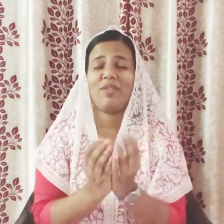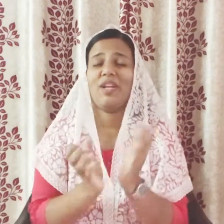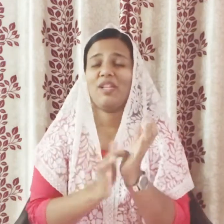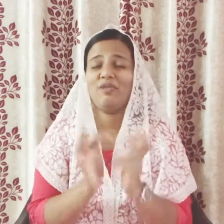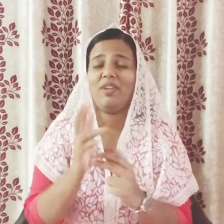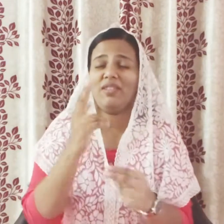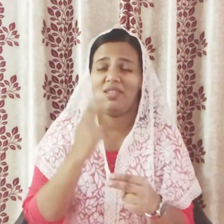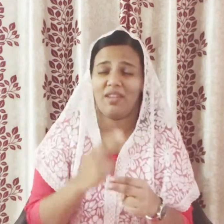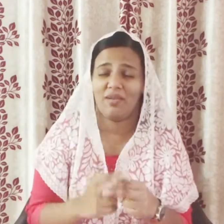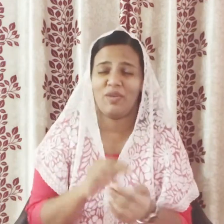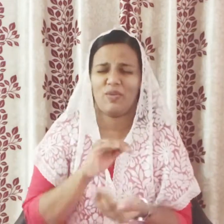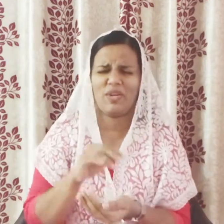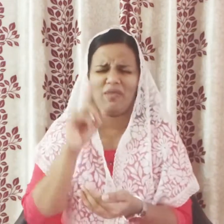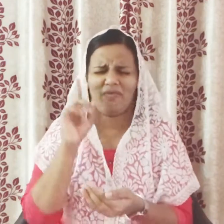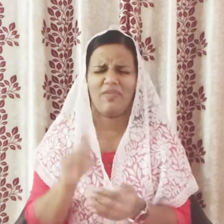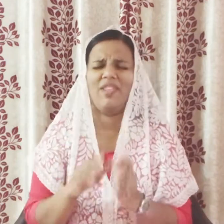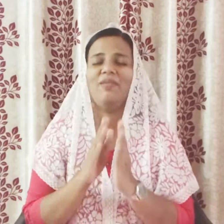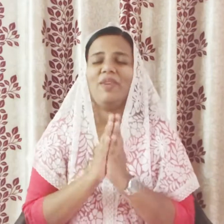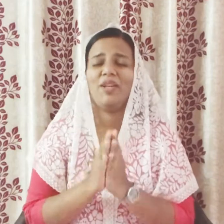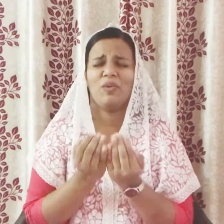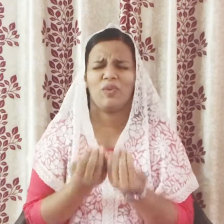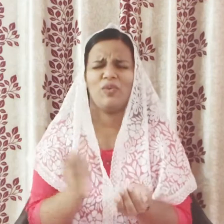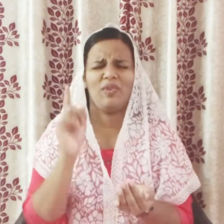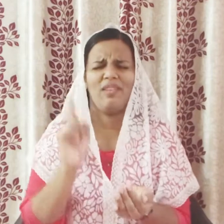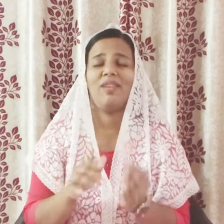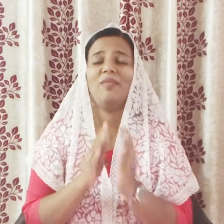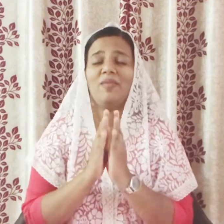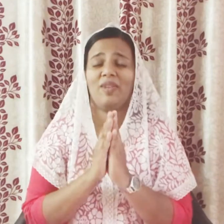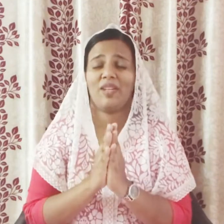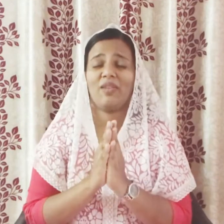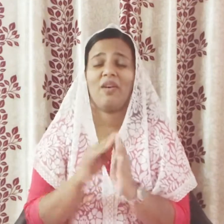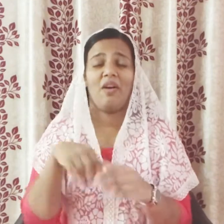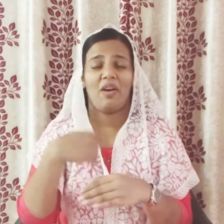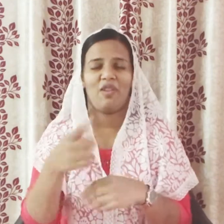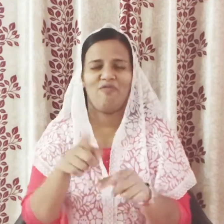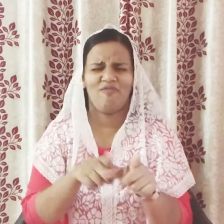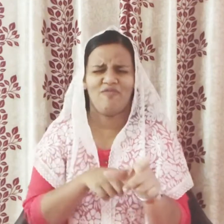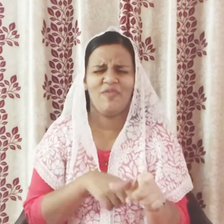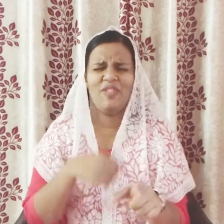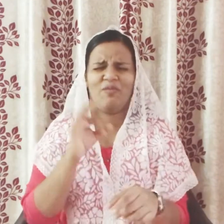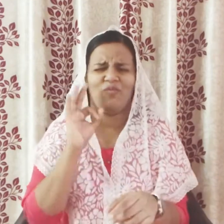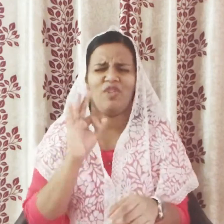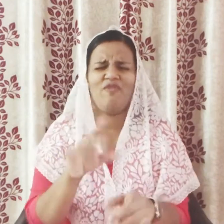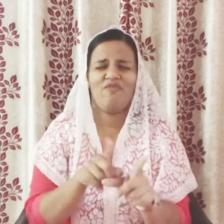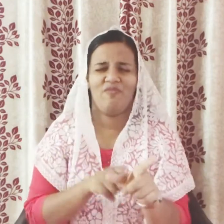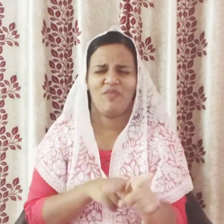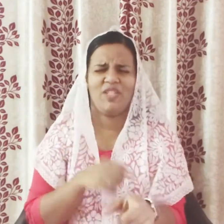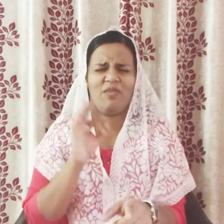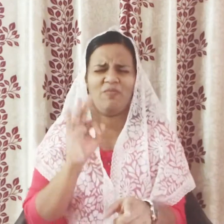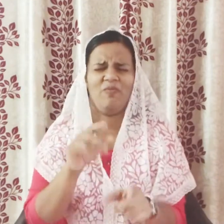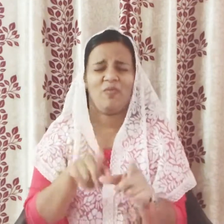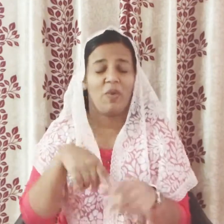അതിനായി യേശു ക്രിസ്തുവിൻ്റെ നാമത്തിൽ കുഞ്ഞുങ്ങൾ ഉണ്ടാകട്ടെ, കുഞ്ഞുങ്ങൾ ഉണ്ടാകട്ടെ. കർത്താവെ അടുത്ത വർഷത്തെ ന്യൂ ഇയർ അവരെ കർത്താവെ അടുത്ത വർഷം